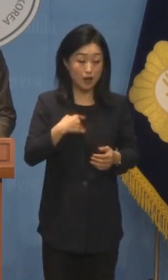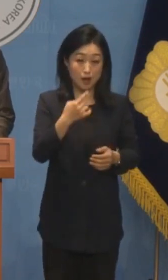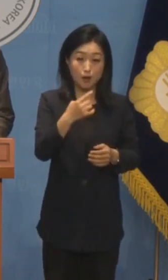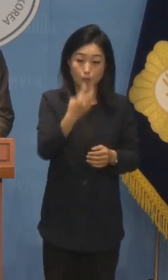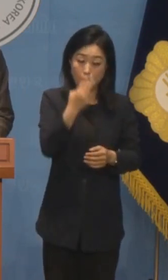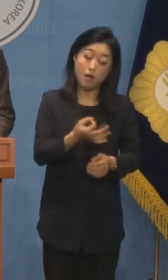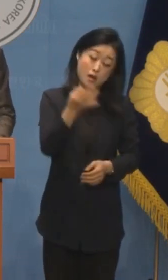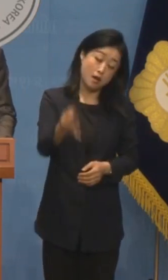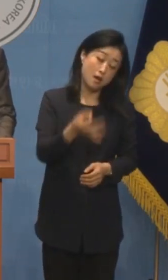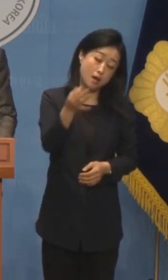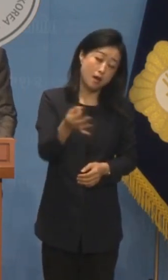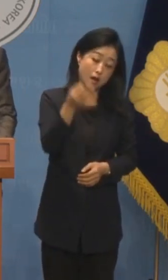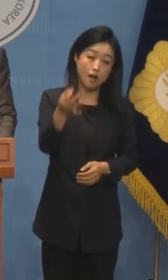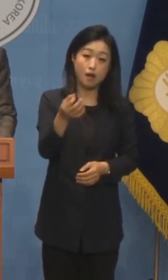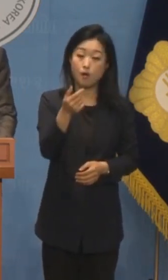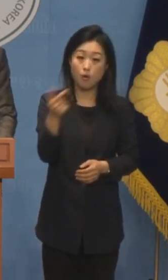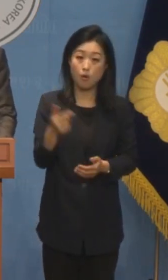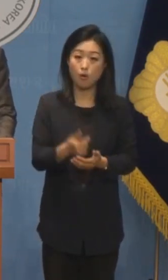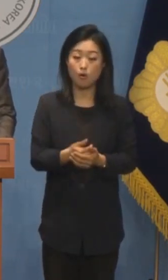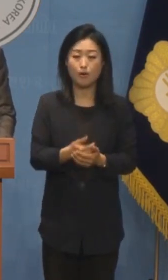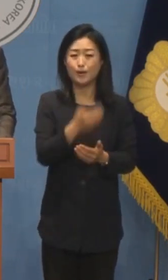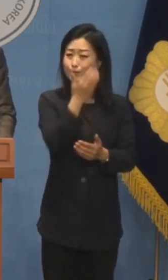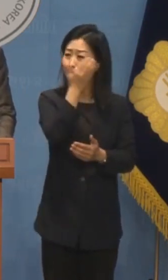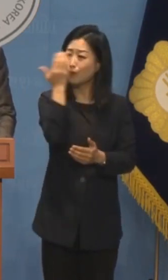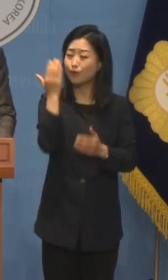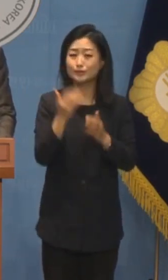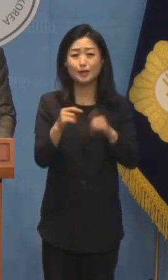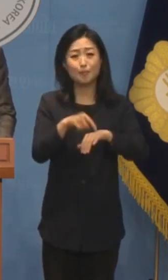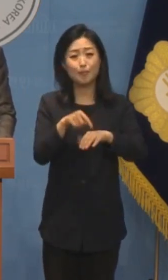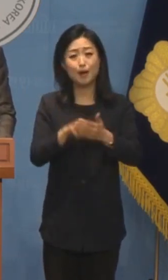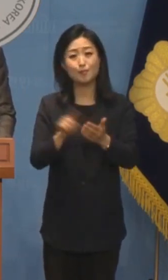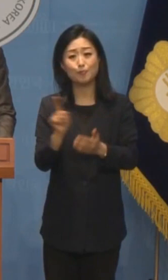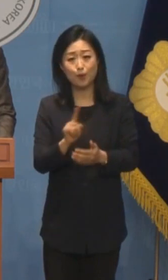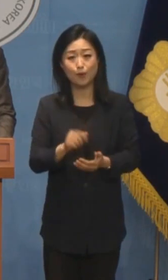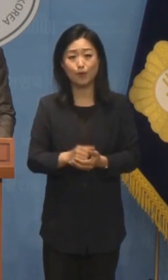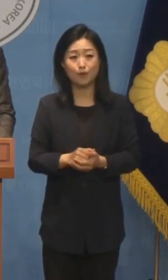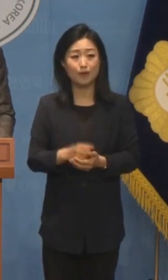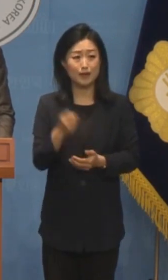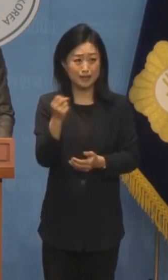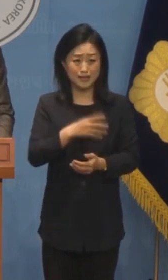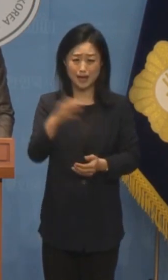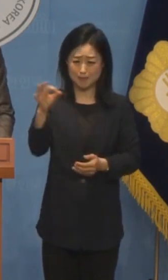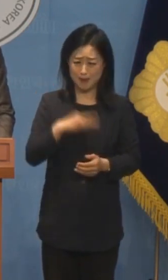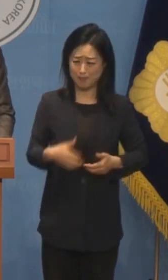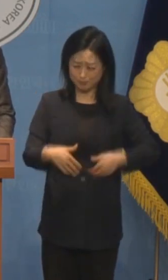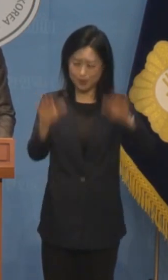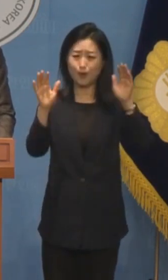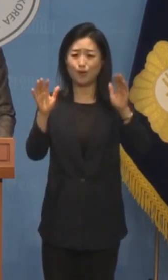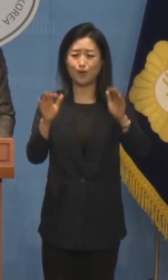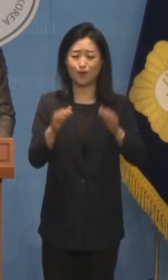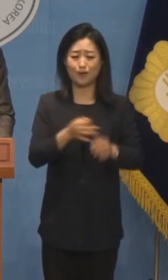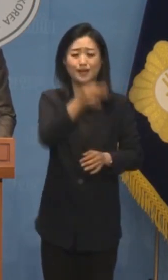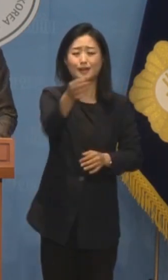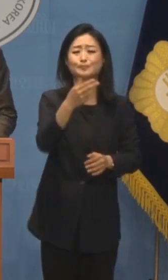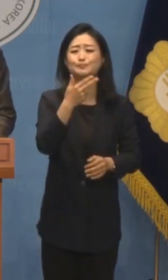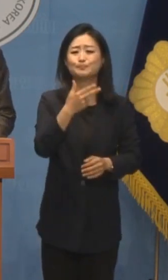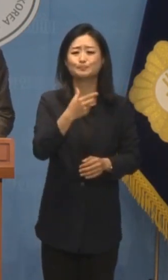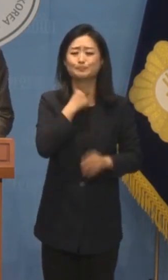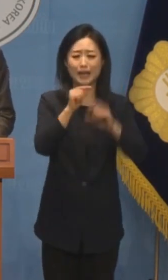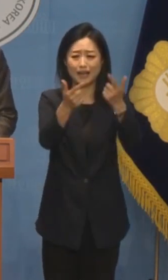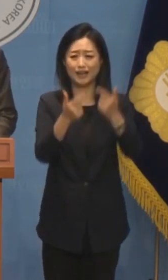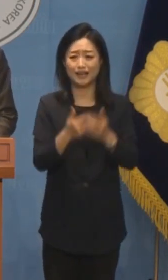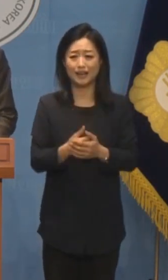있습니다. 청년 세대의 마음이 무엇인 줄 아십니까? 차라리 한 푼도 안 받아도 좋으니 연금을 내지 않고 싶은